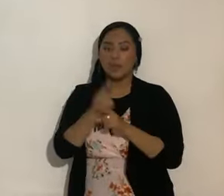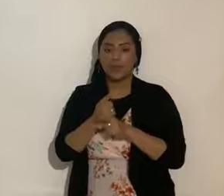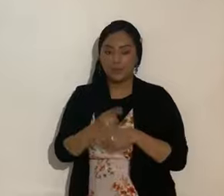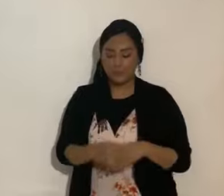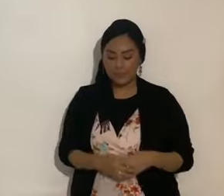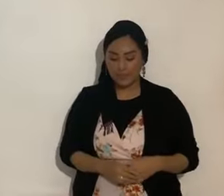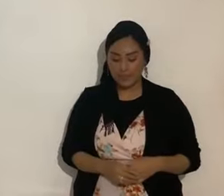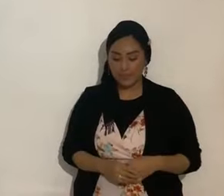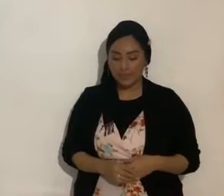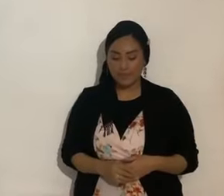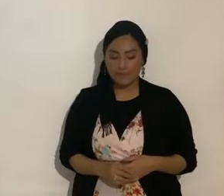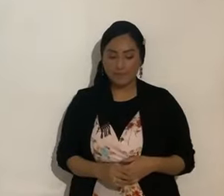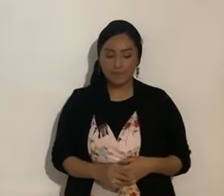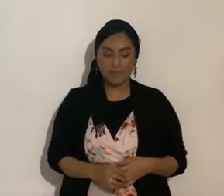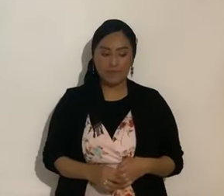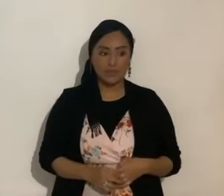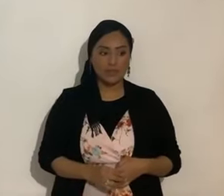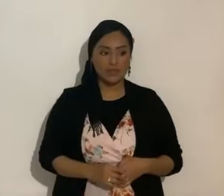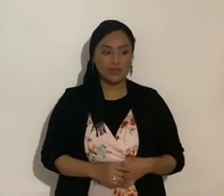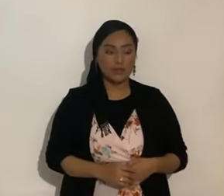fuera justo. Ahora, mucha atención.